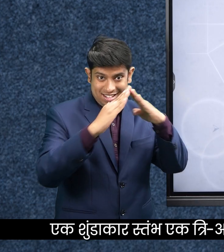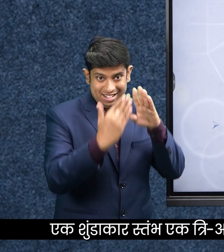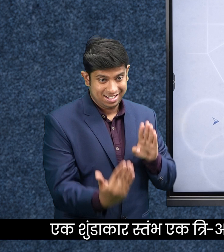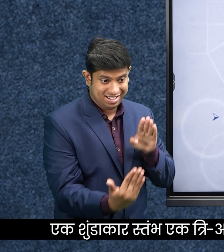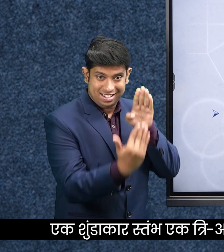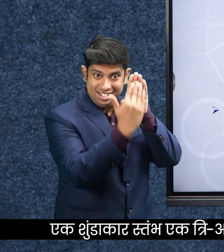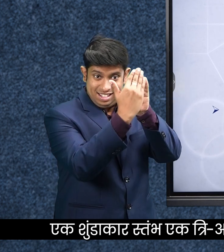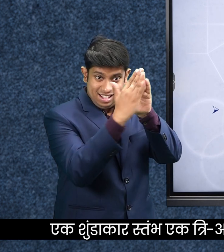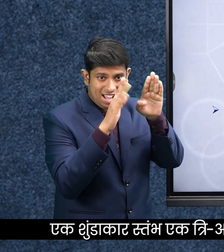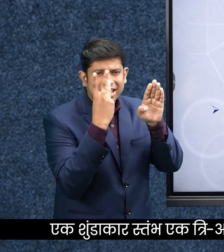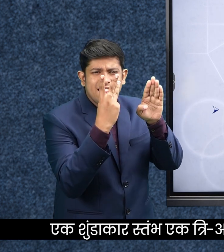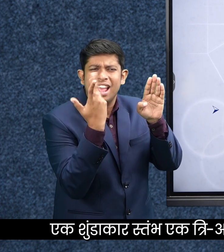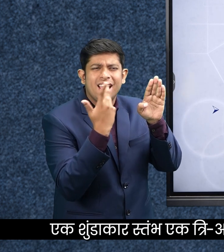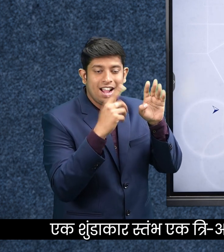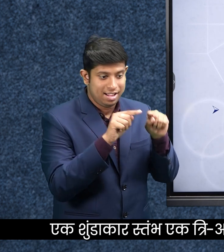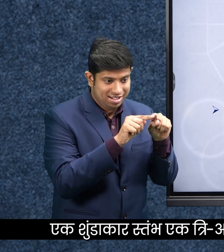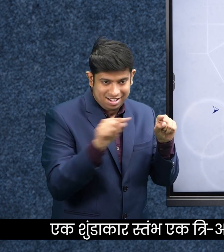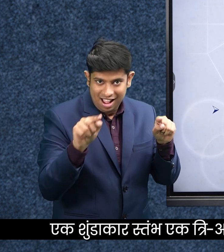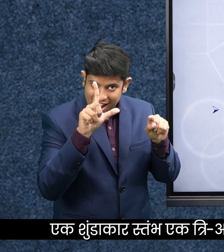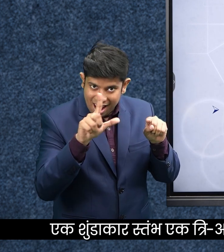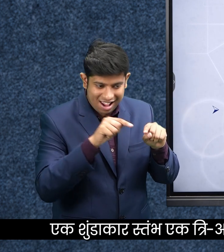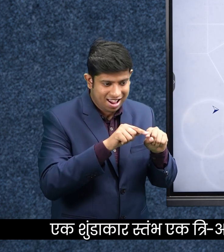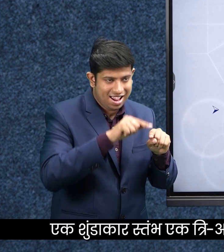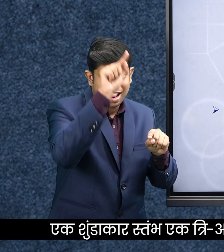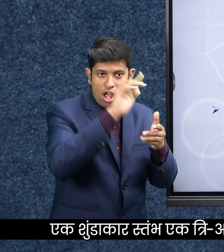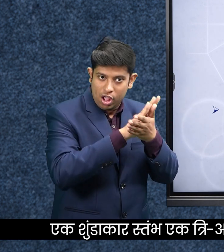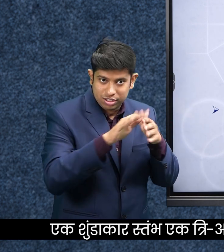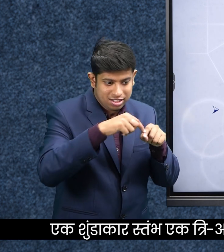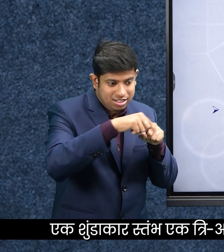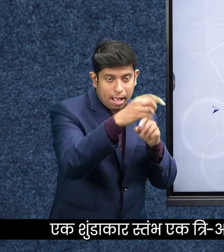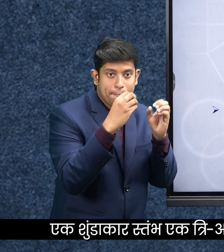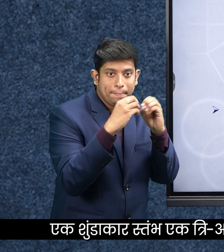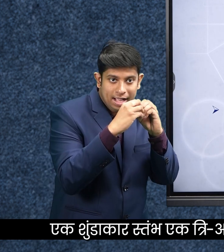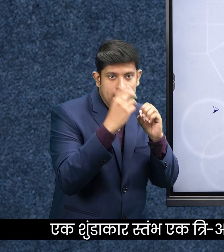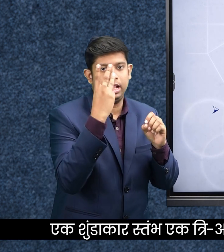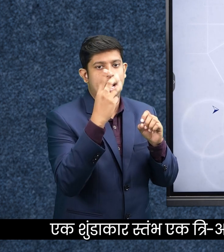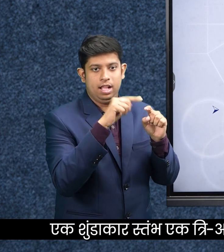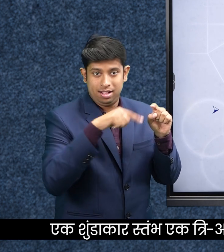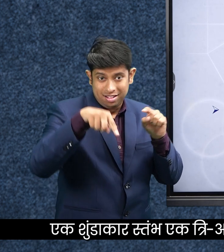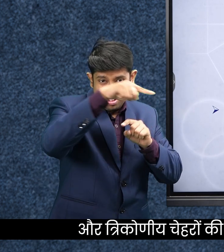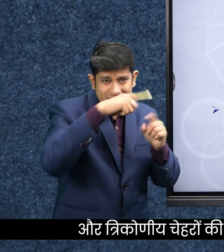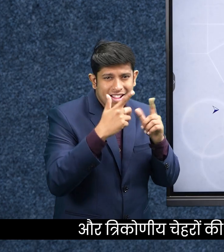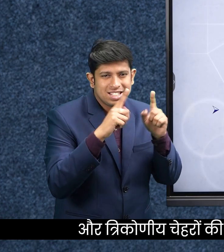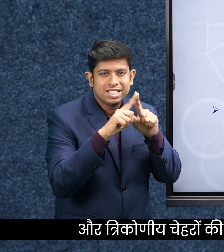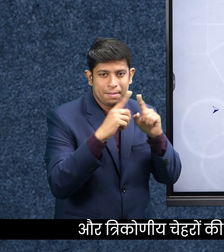एक शुंडाकार स्तंभ एक त्रिआयामी ज्यामितीय आकार है जो एक बहुभुज आधार और